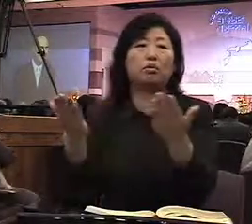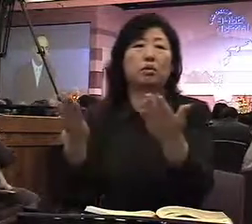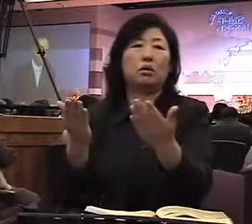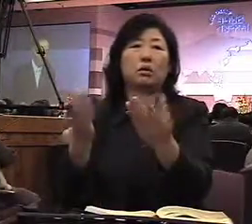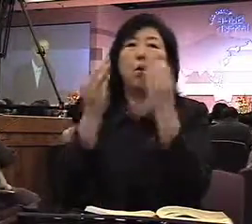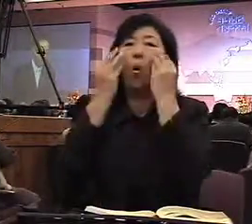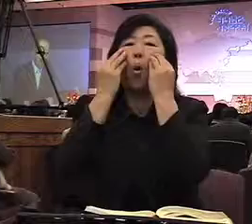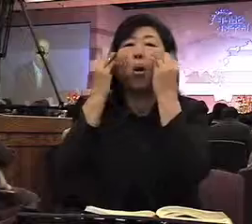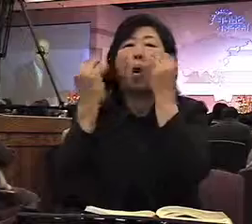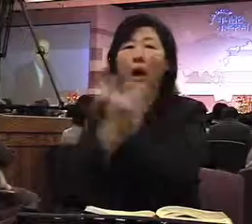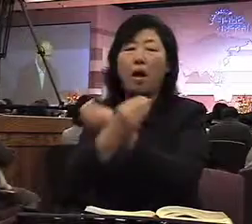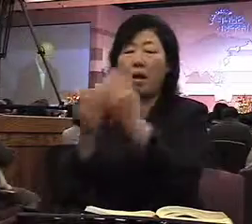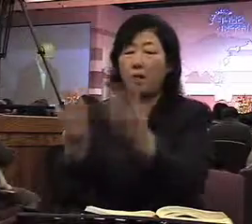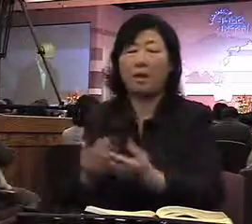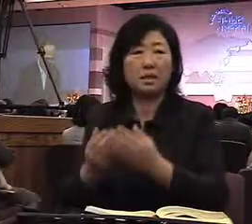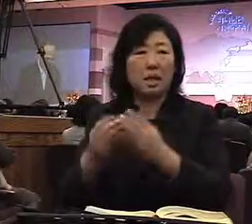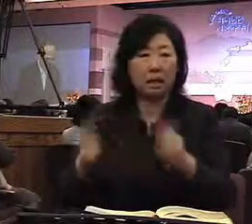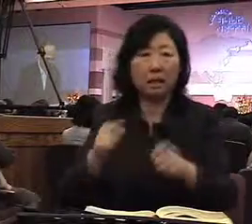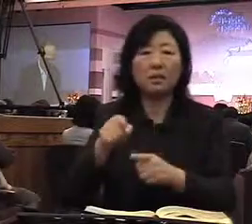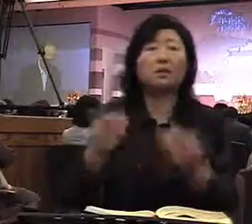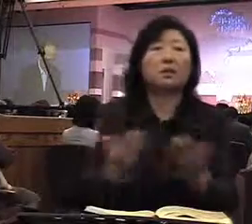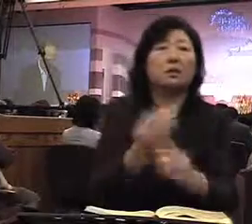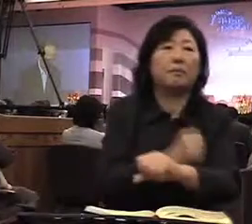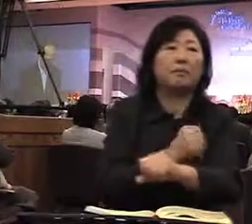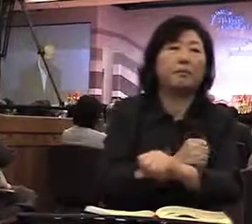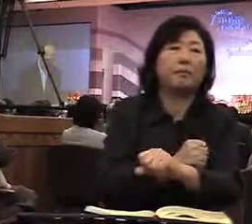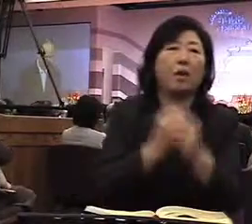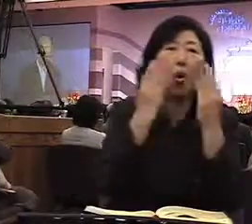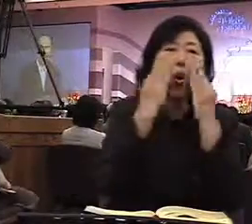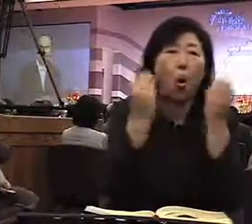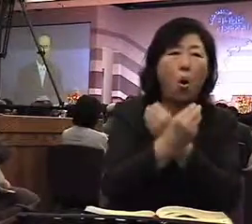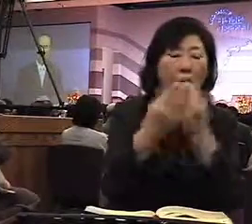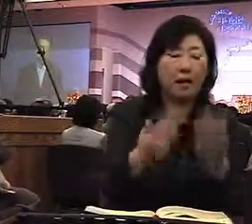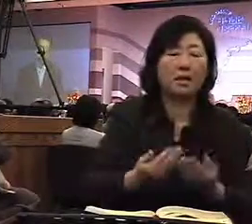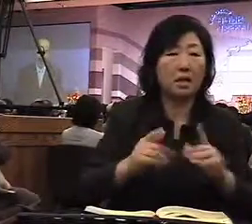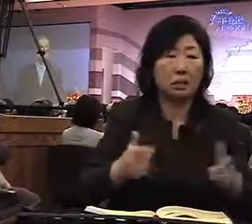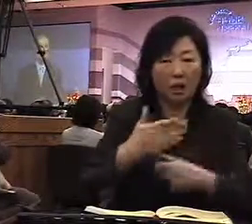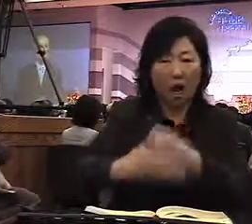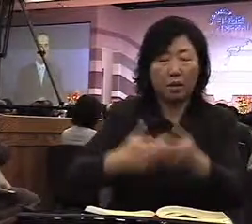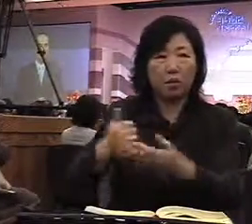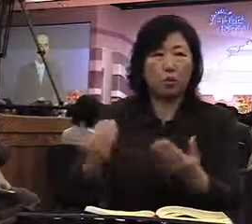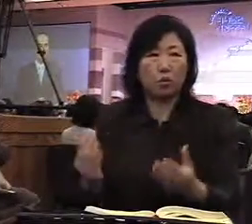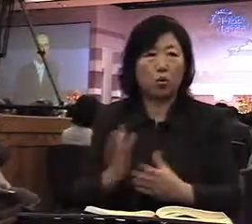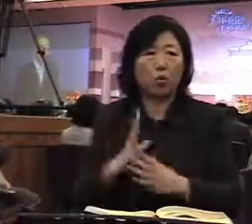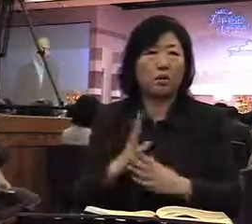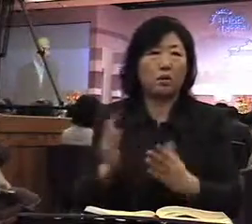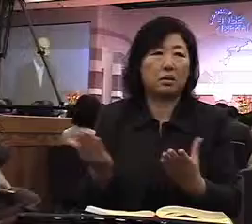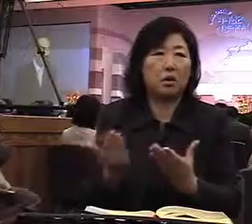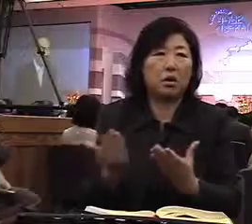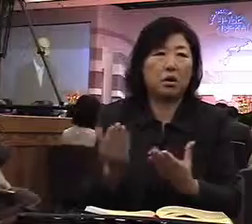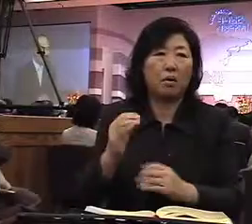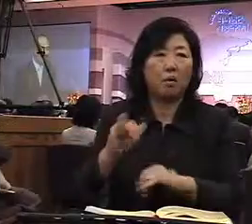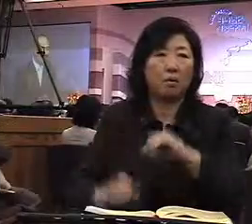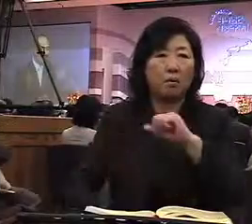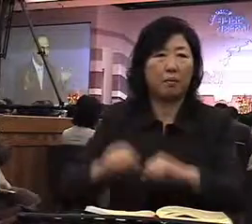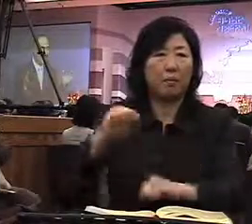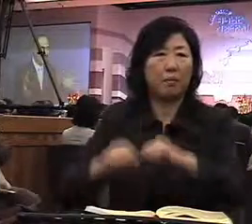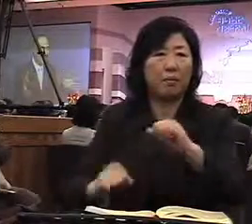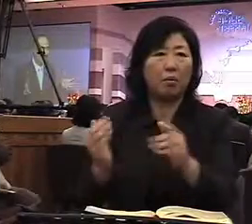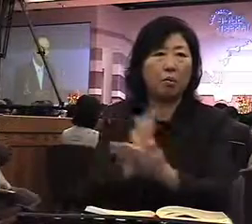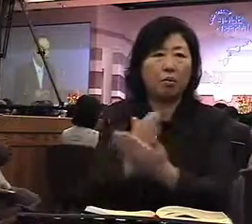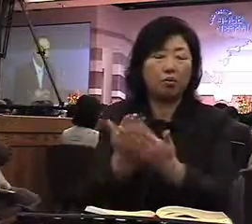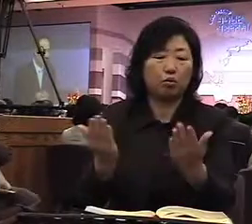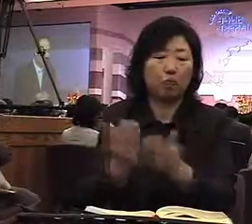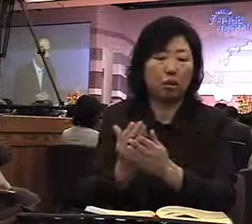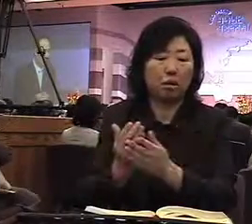위해서 그 일을 하는 말이 있습니다. 오해받지 않기 위해서 하나님께서 놀라운 역사를 베푸시는데 말씀을 따라